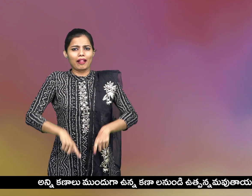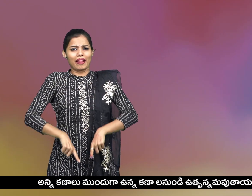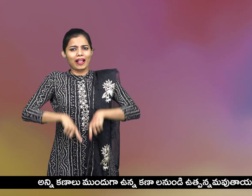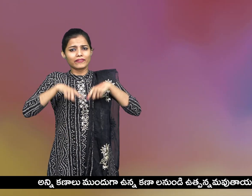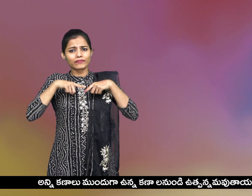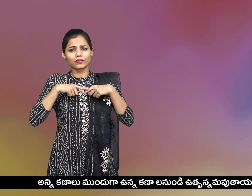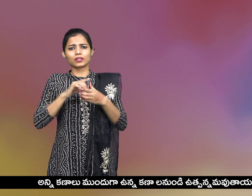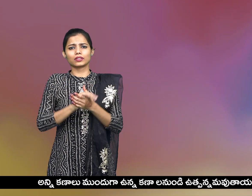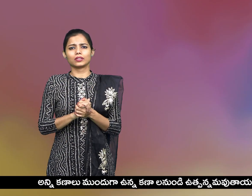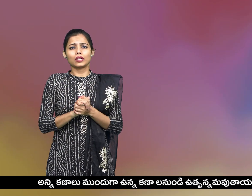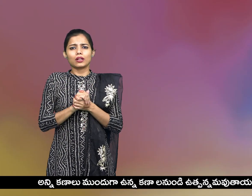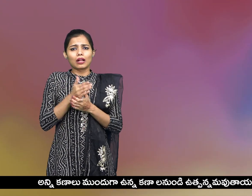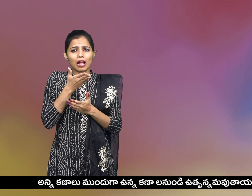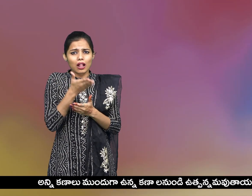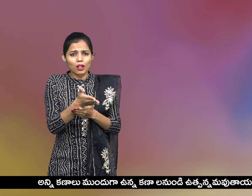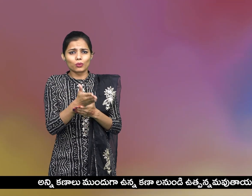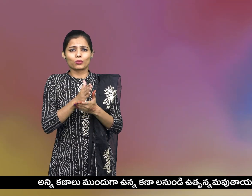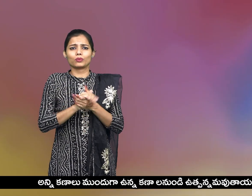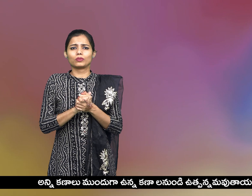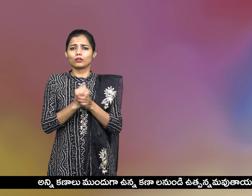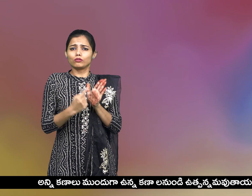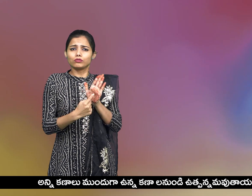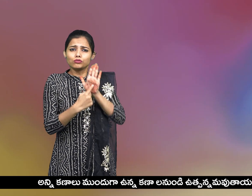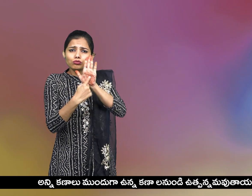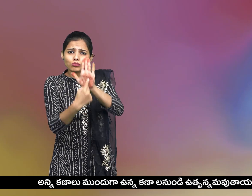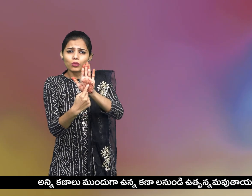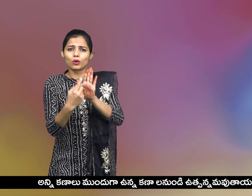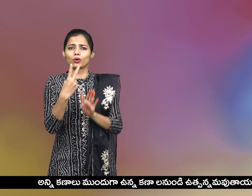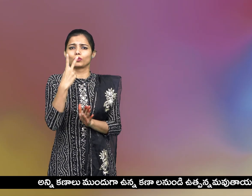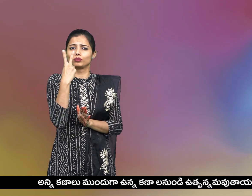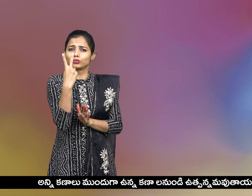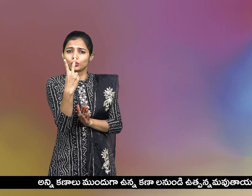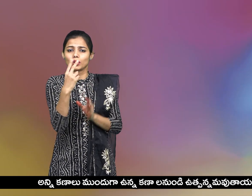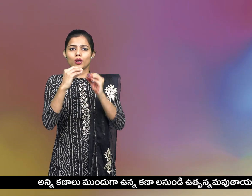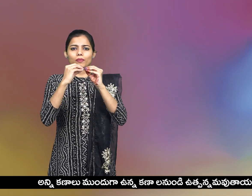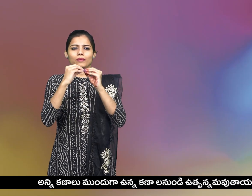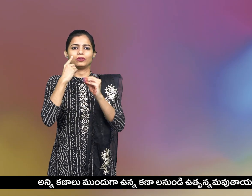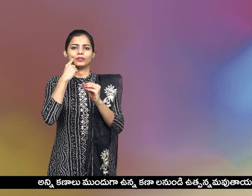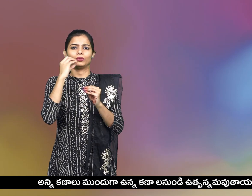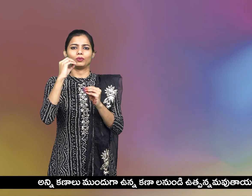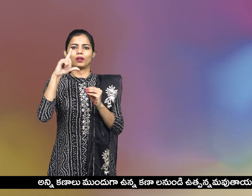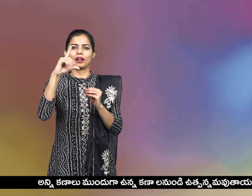అన్ని కణాలు ముందుగా ఉన్న కణాల నుండి ఉత్పన్నమవుతాయని సూచిస్తున్నాయి.